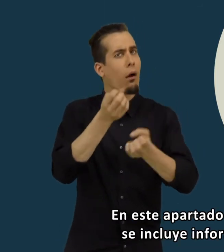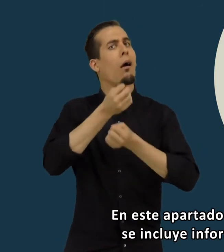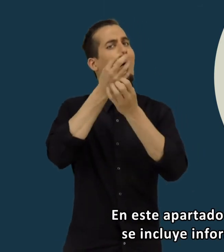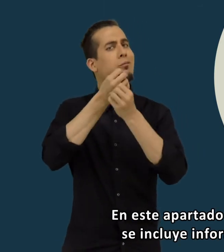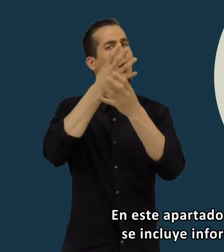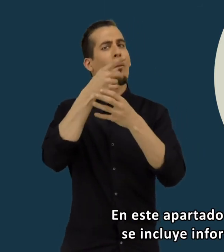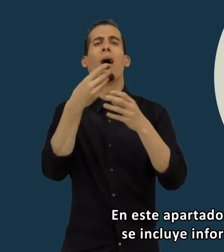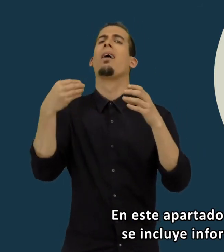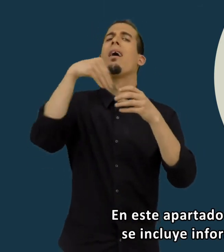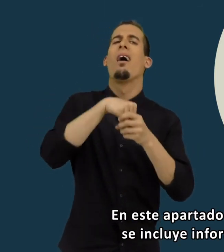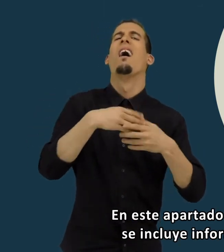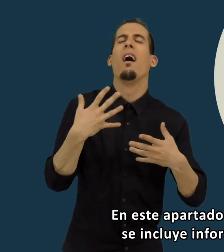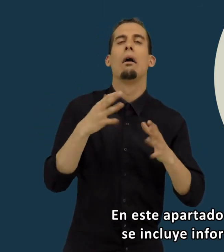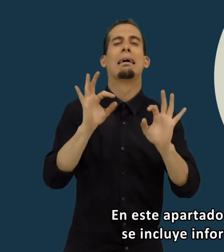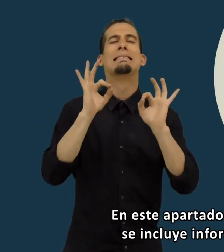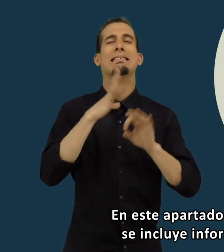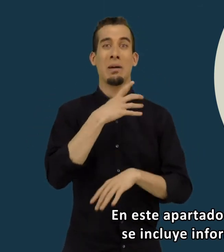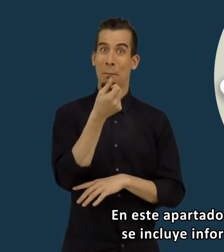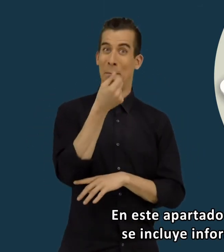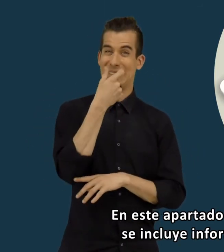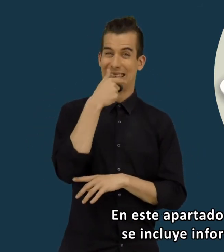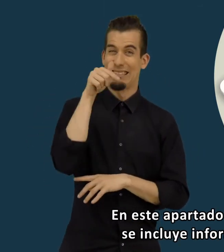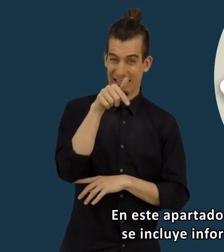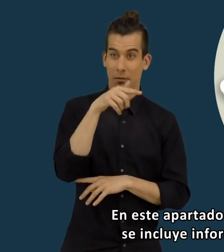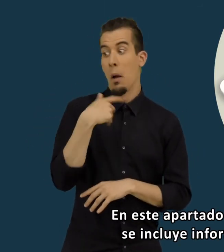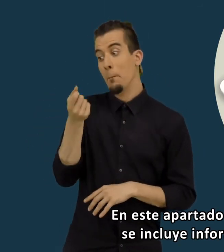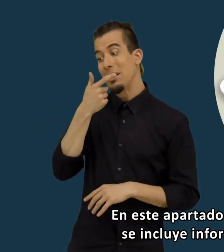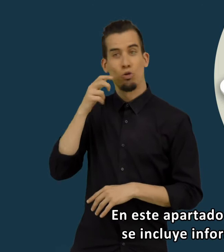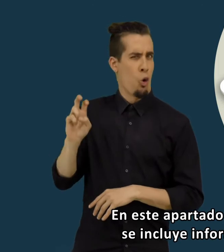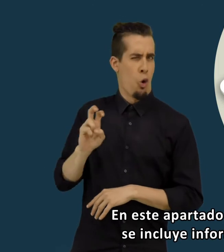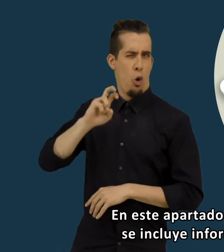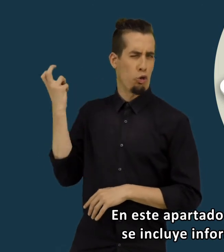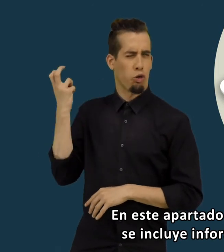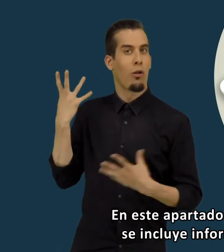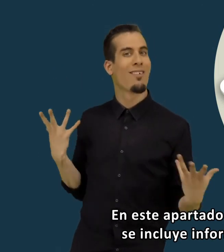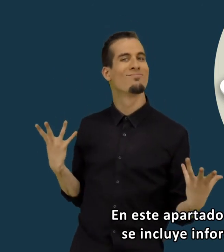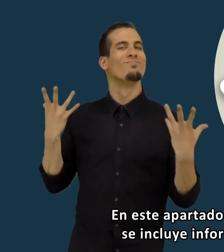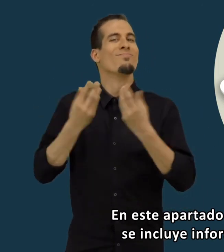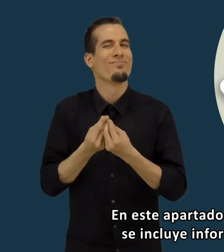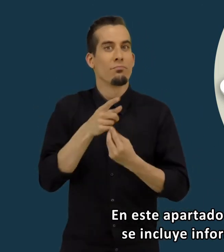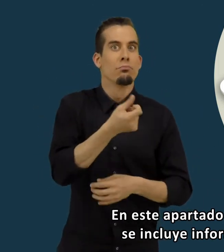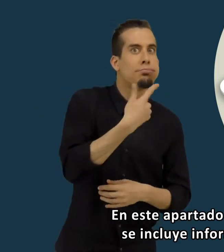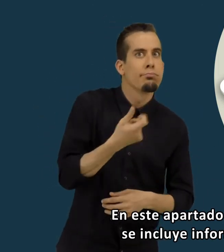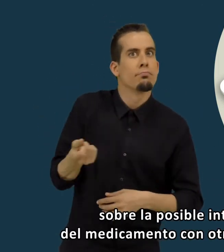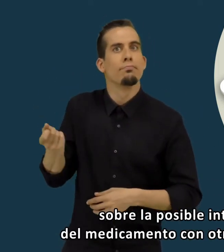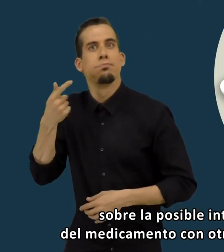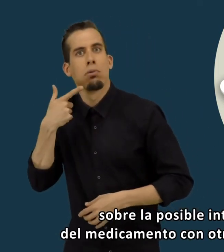En este apartado también se incluye información sobre la posible interferencia del medicamento con